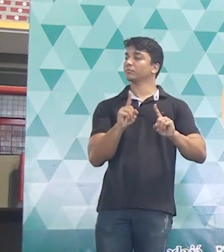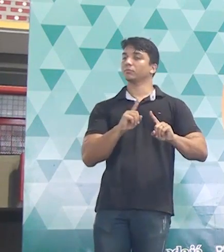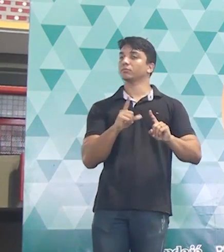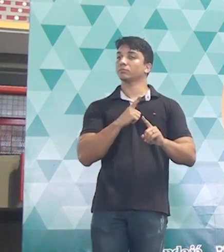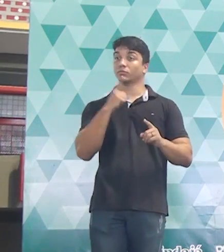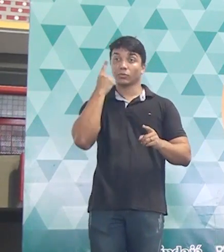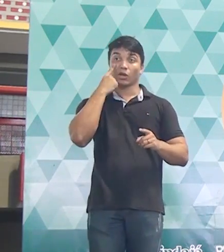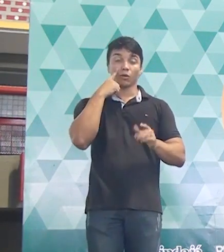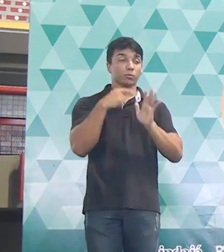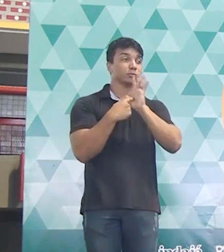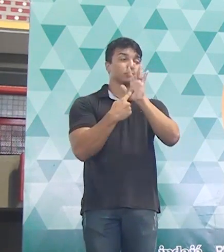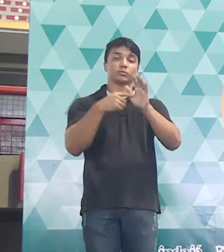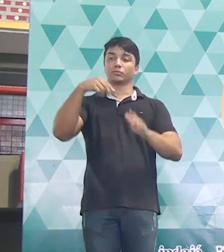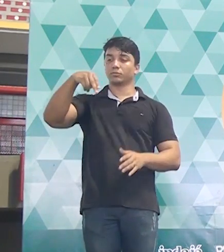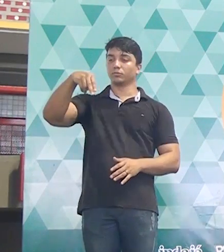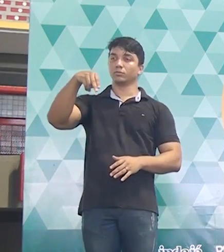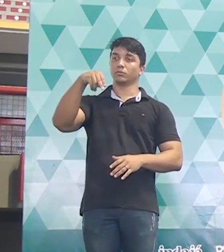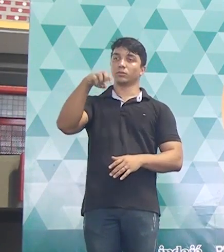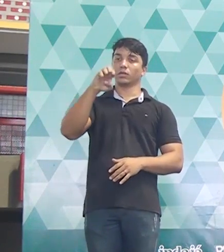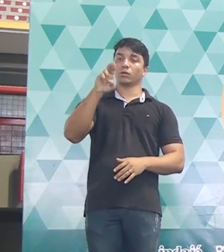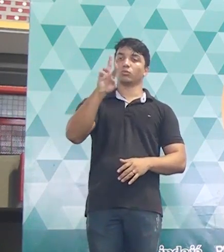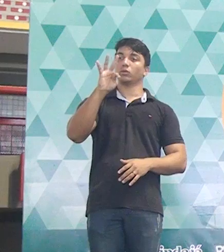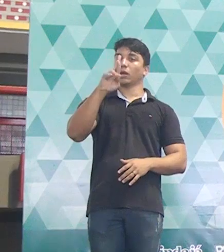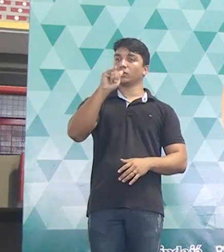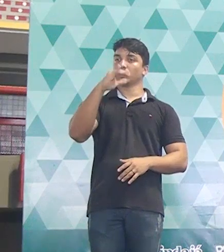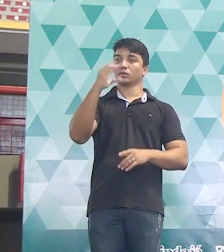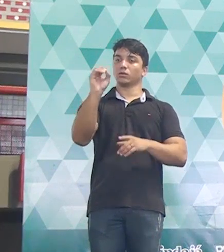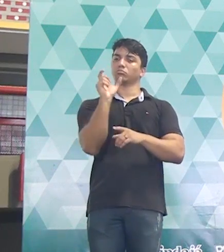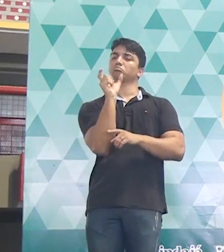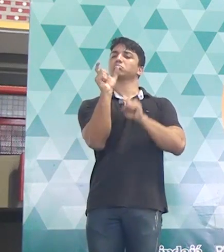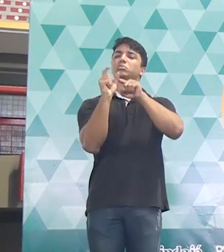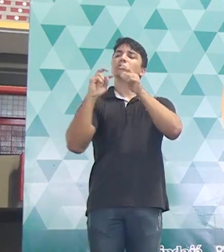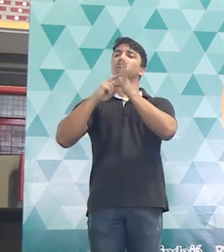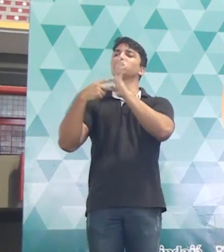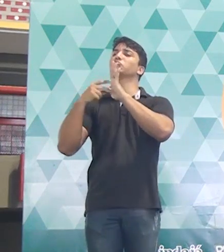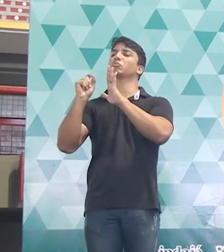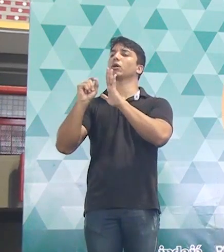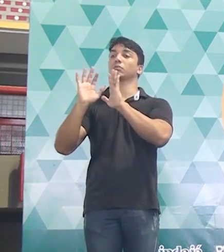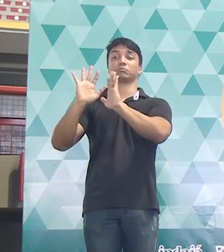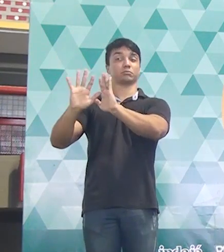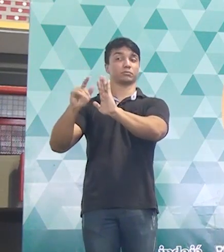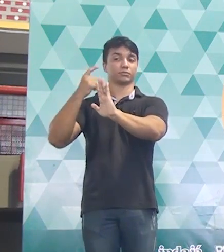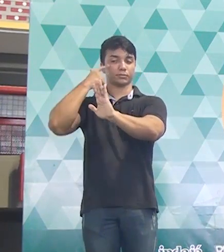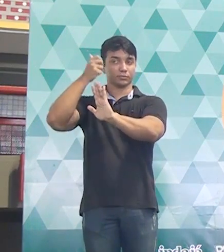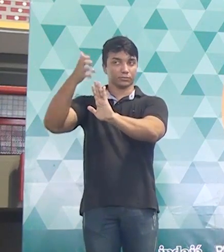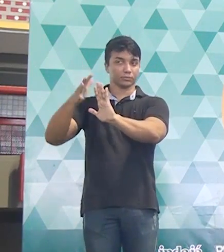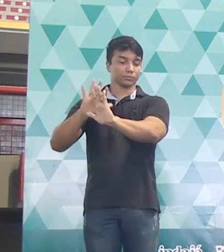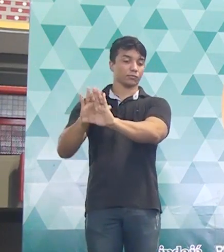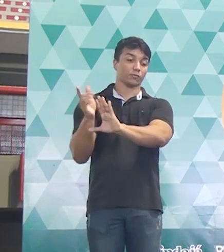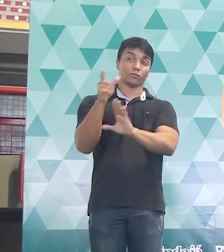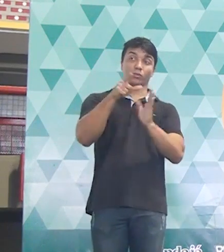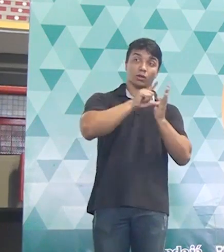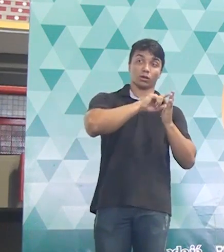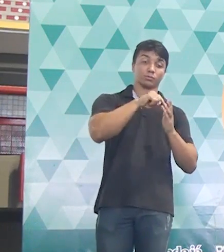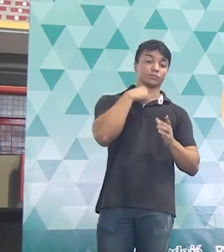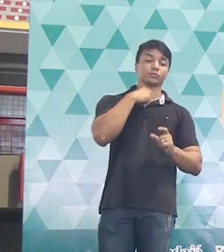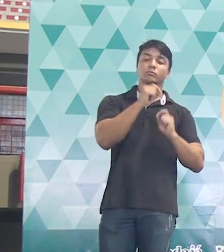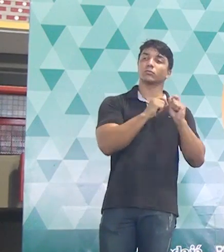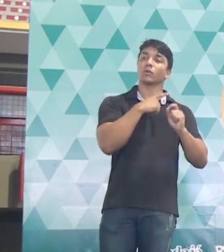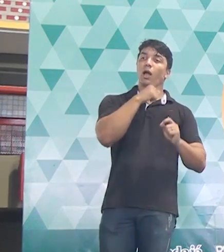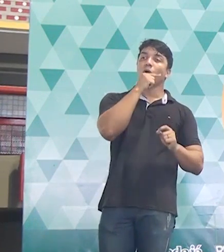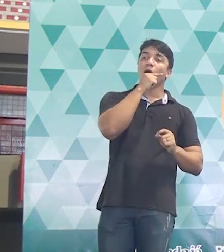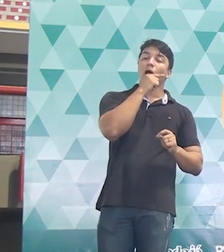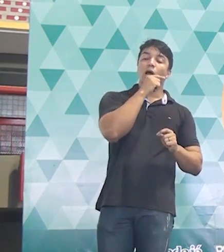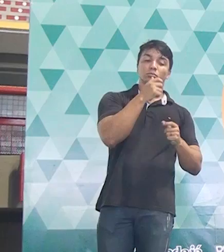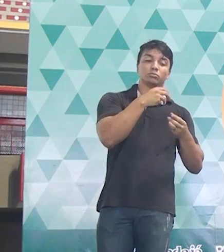pouco eu vou trabalhar com vocês essa palavra neutralização, tá? Mas não houve neutralização. O que houve, pessoal, é que quando esse ácido foi colocado em